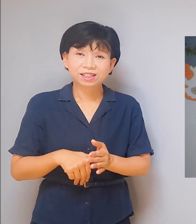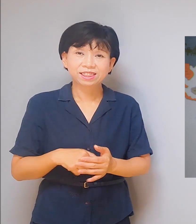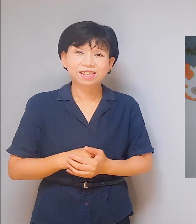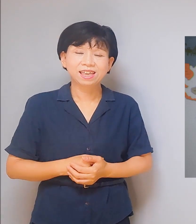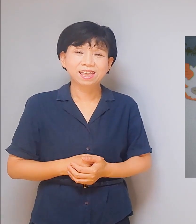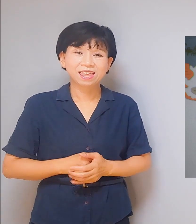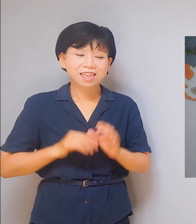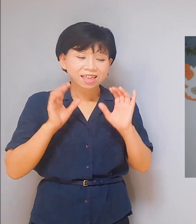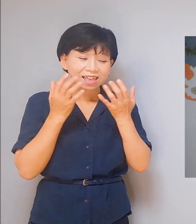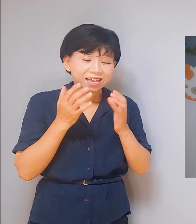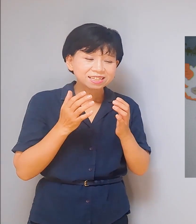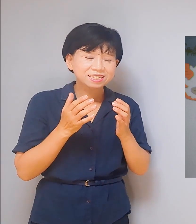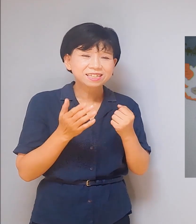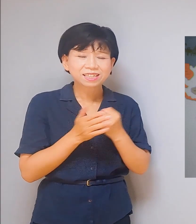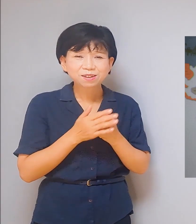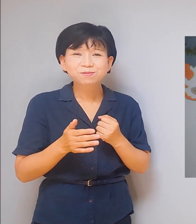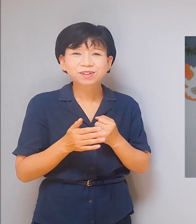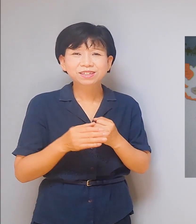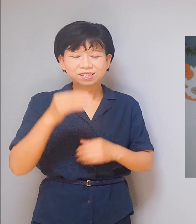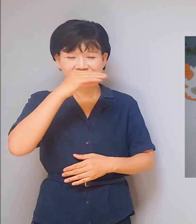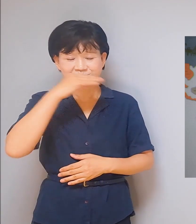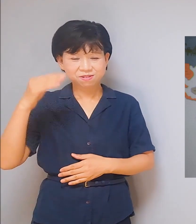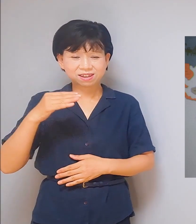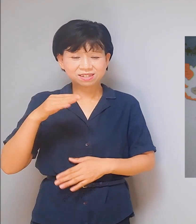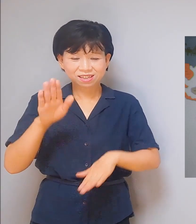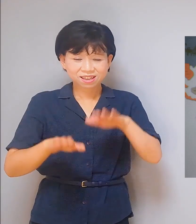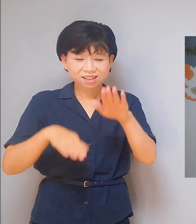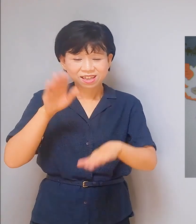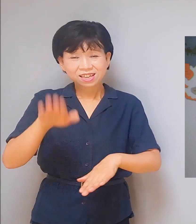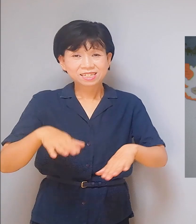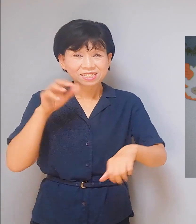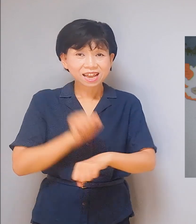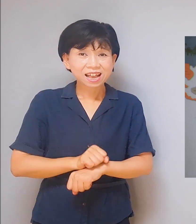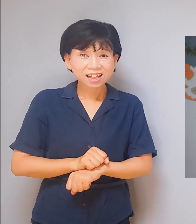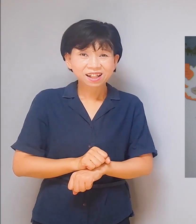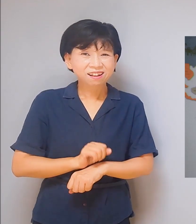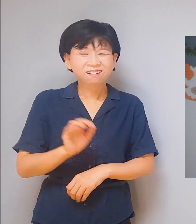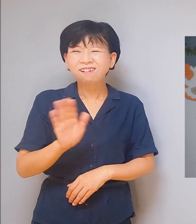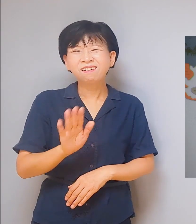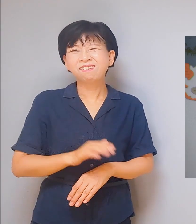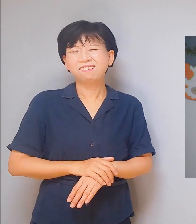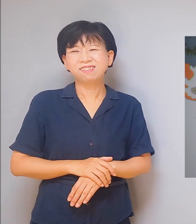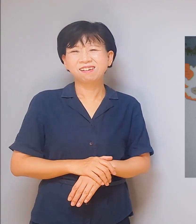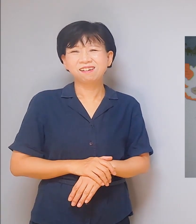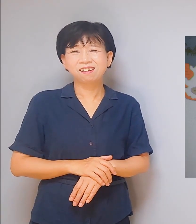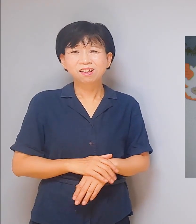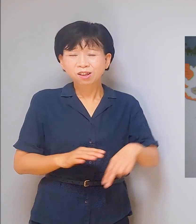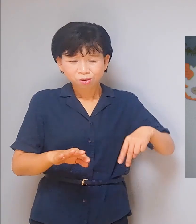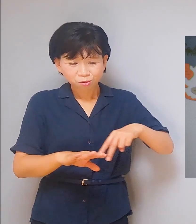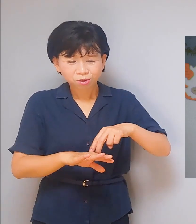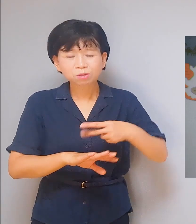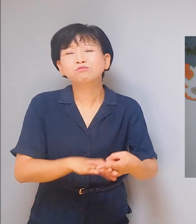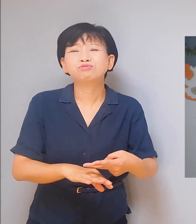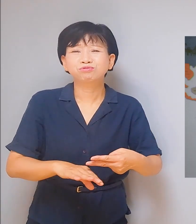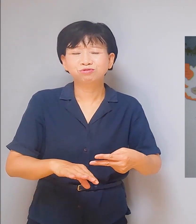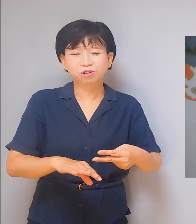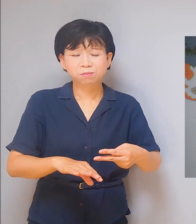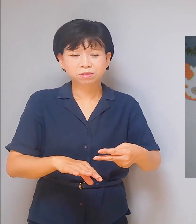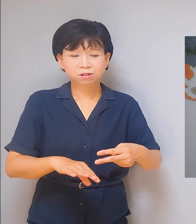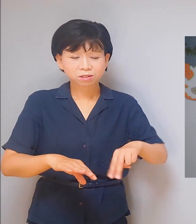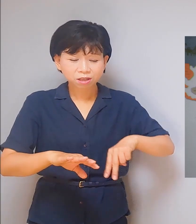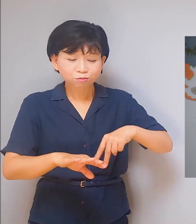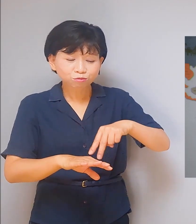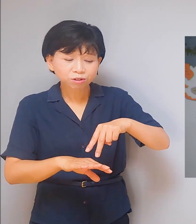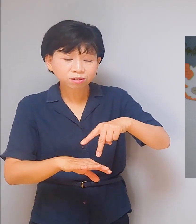잘 걷지는 못해요. 별로 크지도 않은 돌부리에 걸려 넘어지기도 하고 그렇잖아요. 그런데 넘어지려고